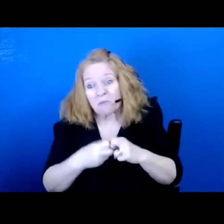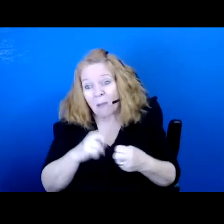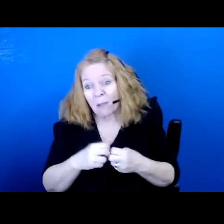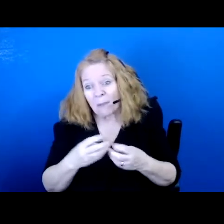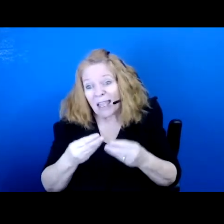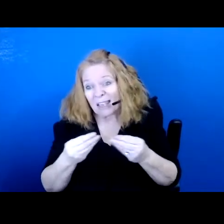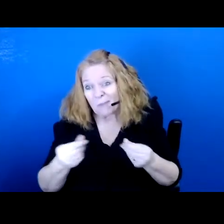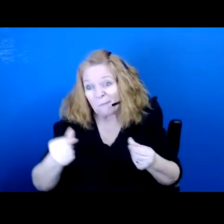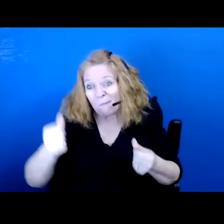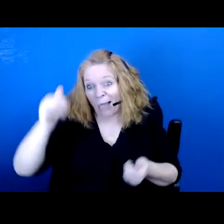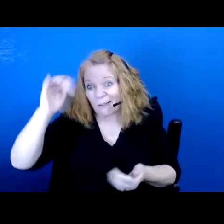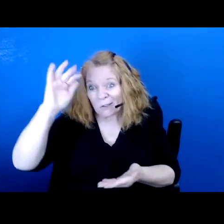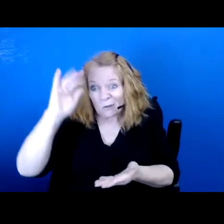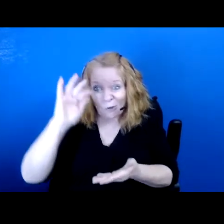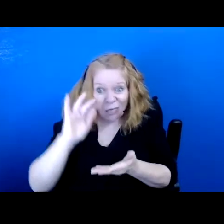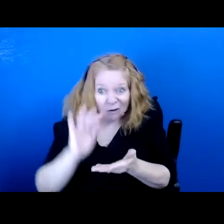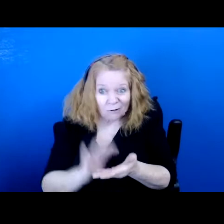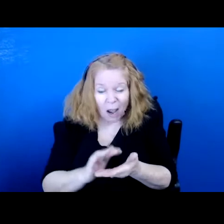cantemos de nuevo